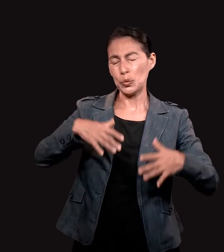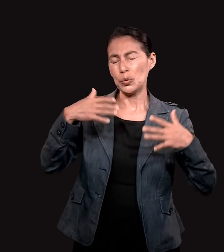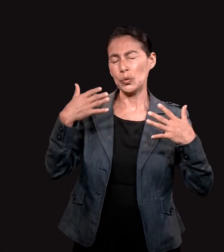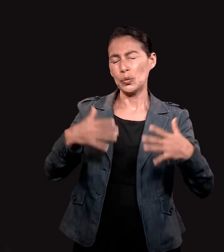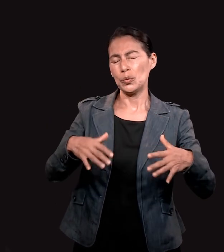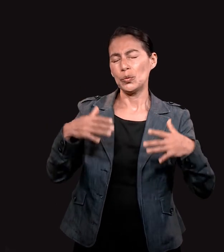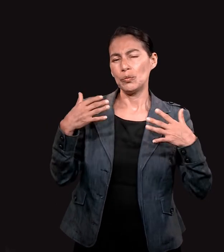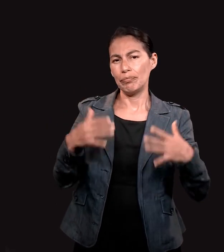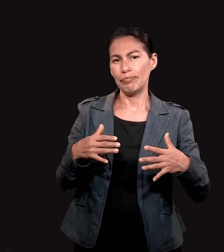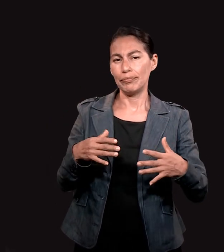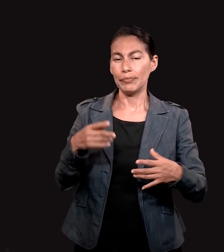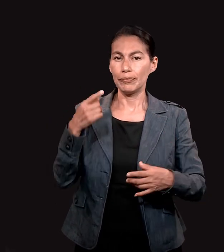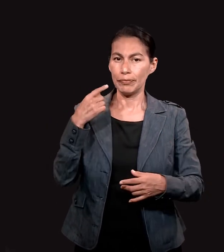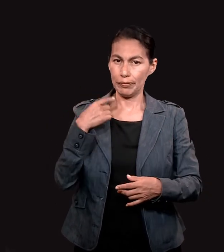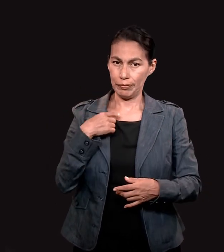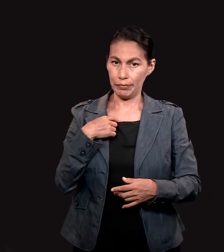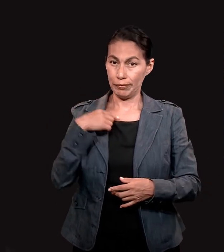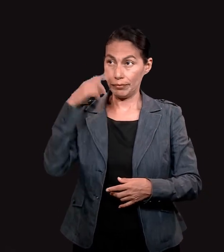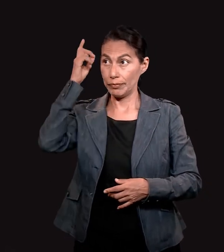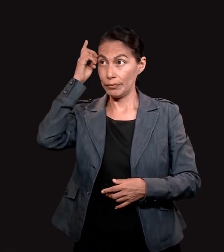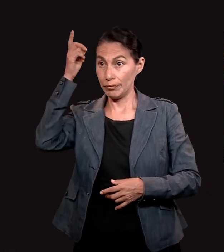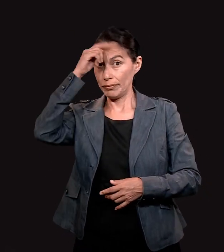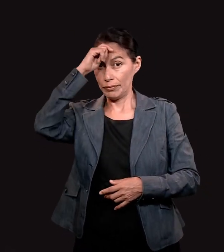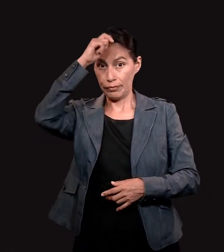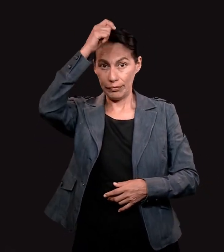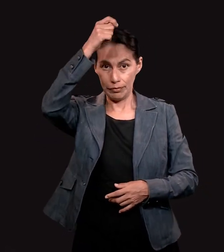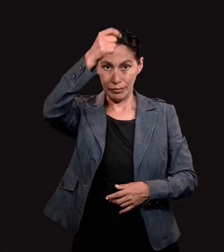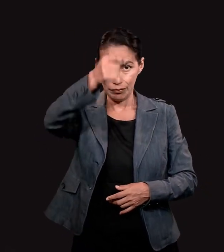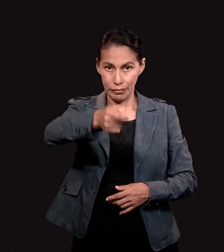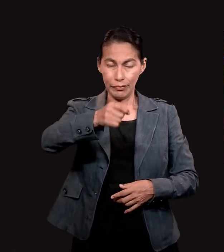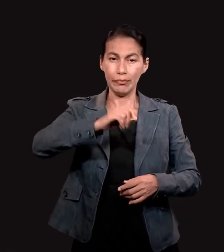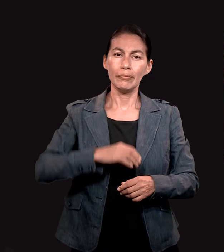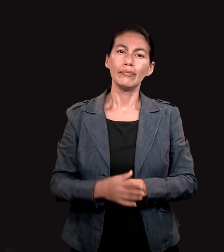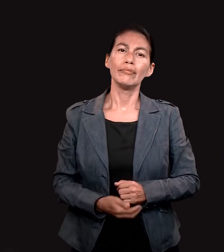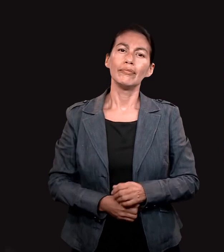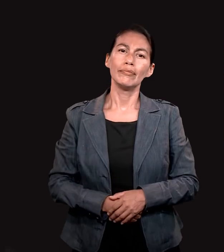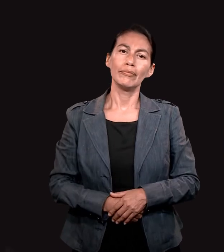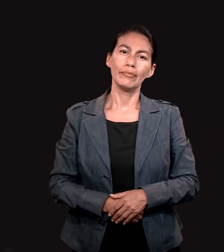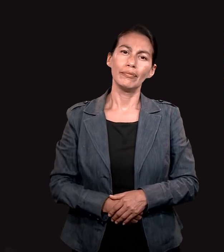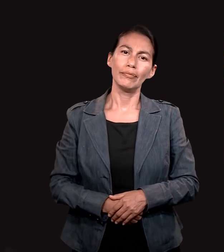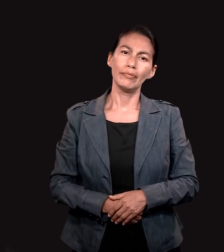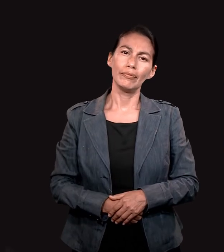que enriquece, y yo te voy a dar la bendición de Dios.